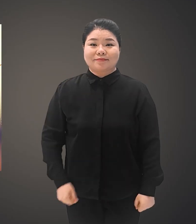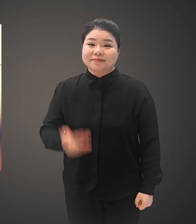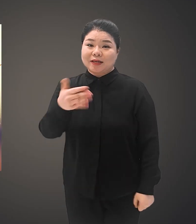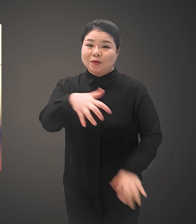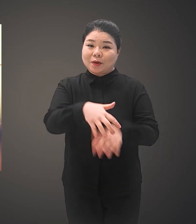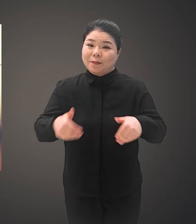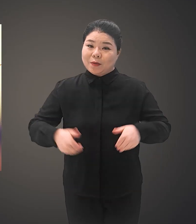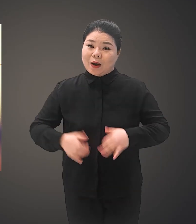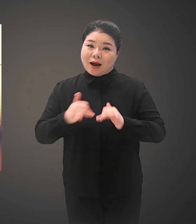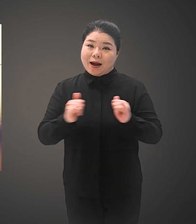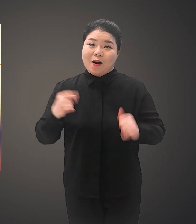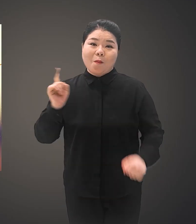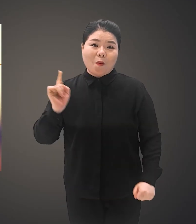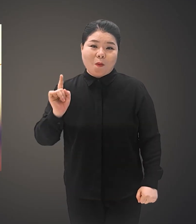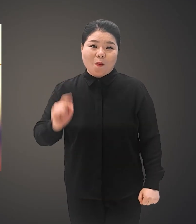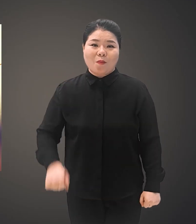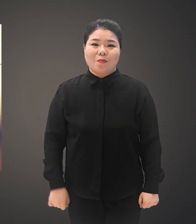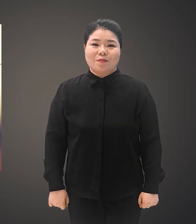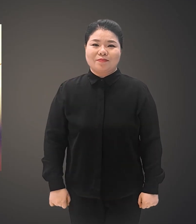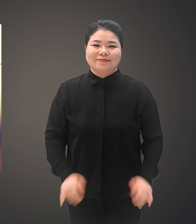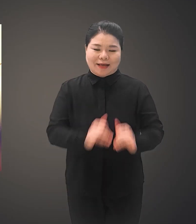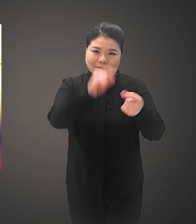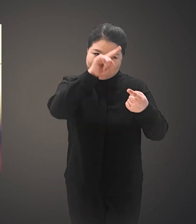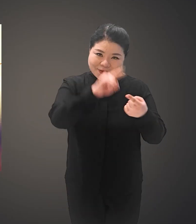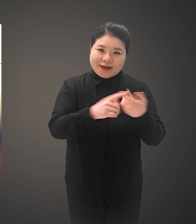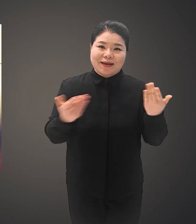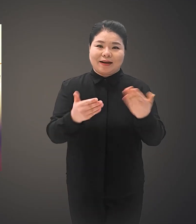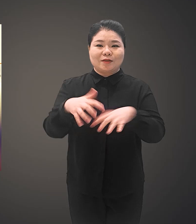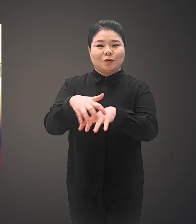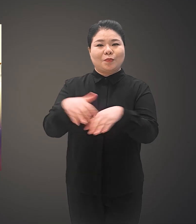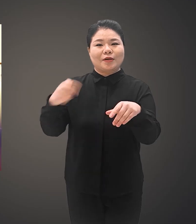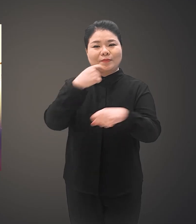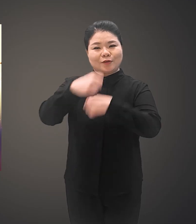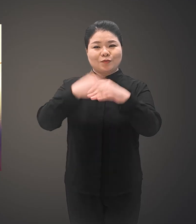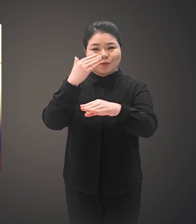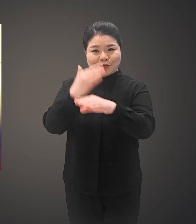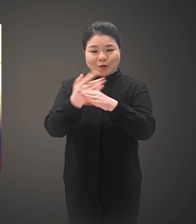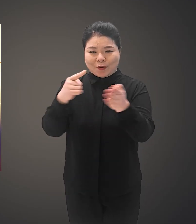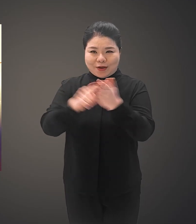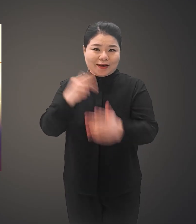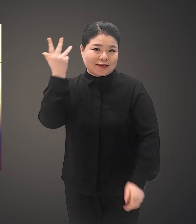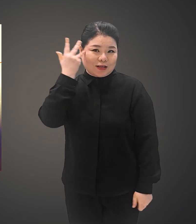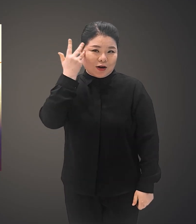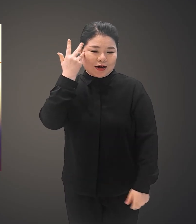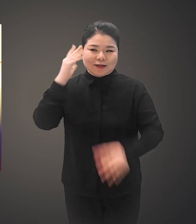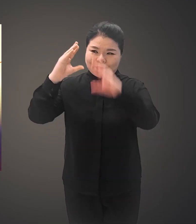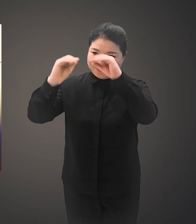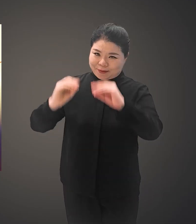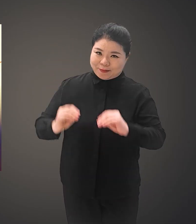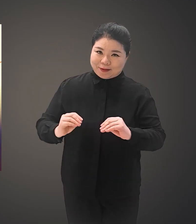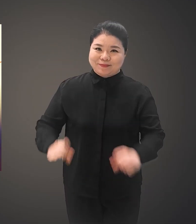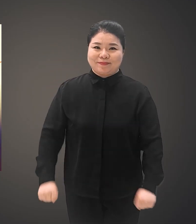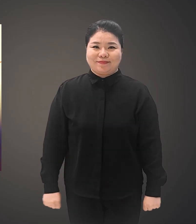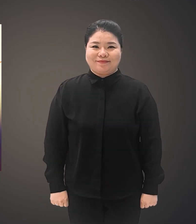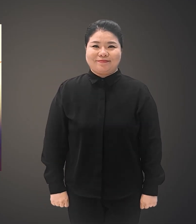당신의 조직에 필요한 것은 무엇인가? 사람답게 일하는 조직 민주주의를 위한 철학적 담론.